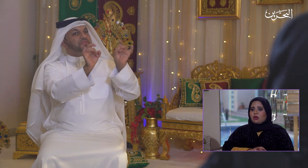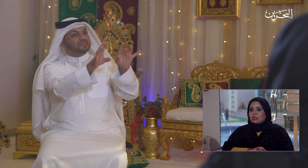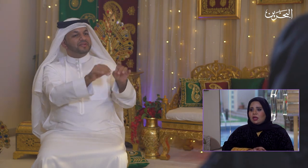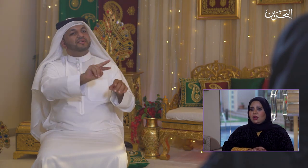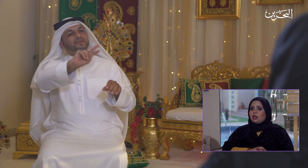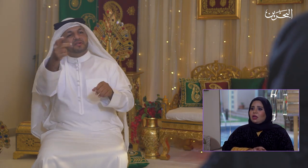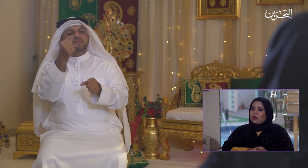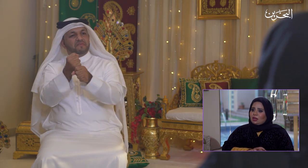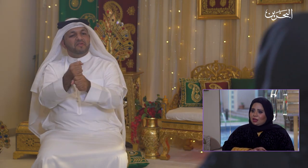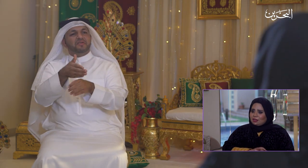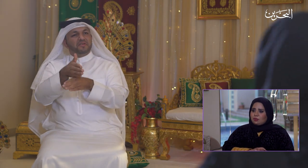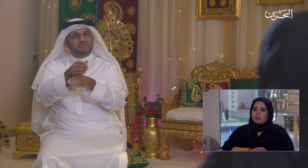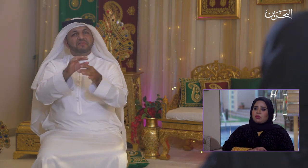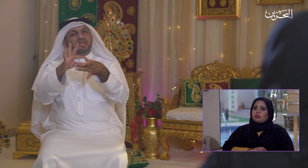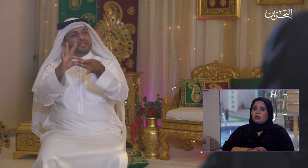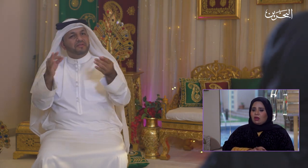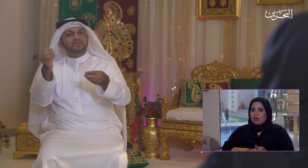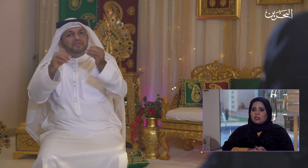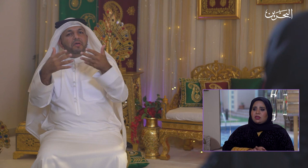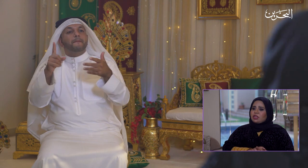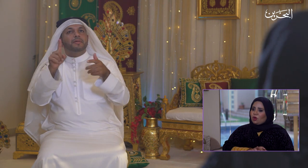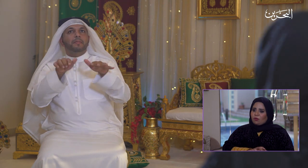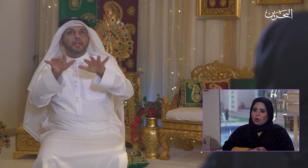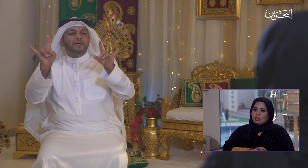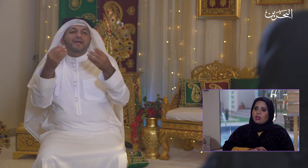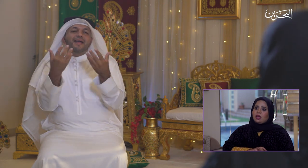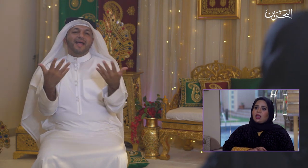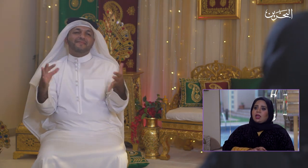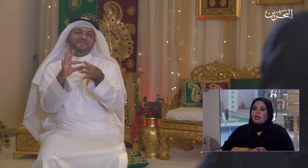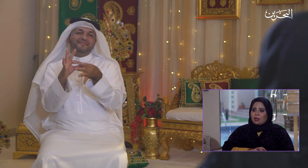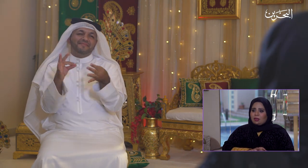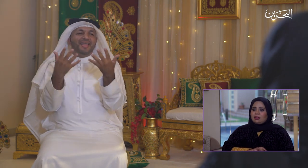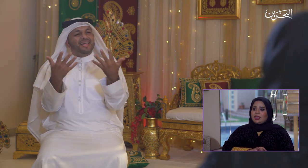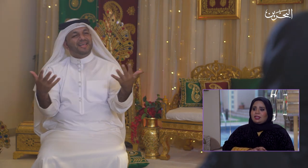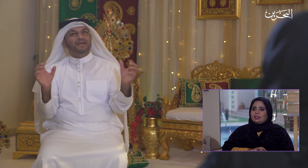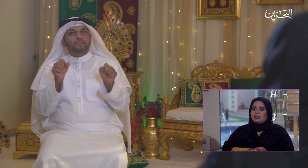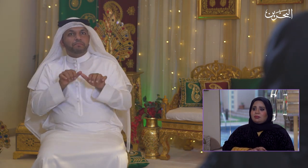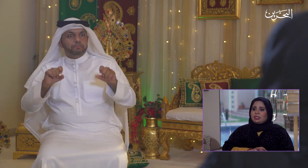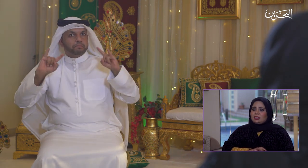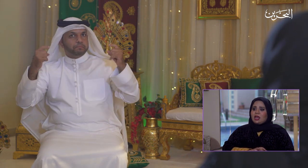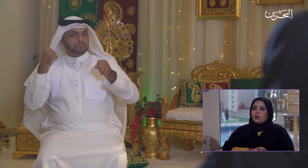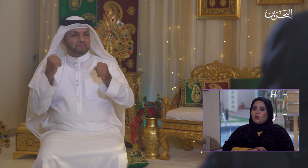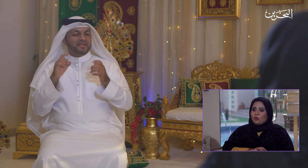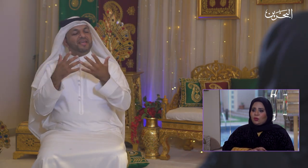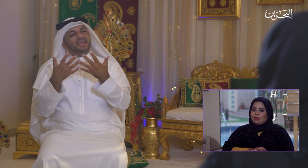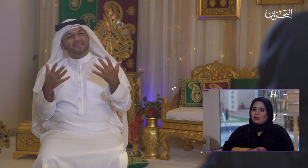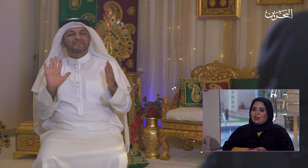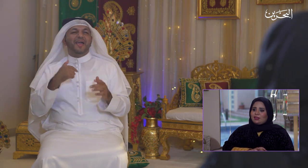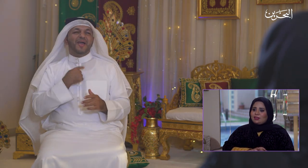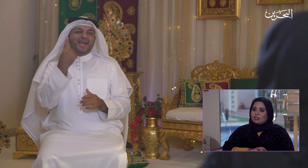الخاصة، تبدون مشروعك الخاص أي حرفة معينة، يعني بتسهل الأمور